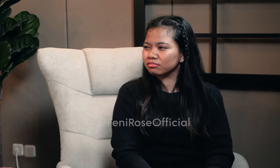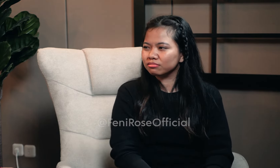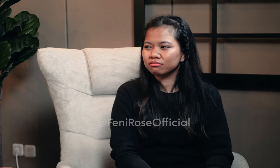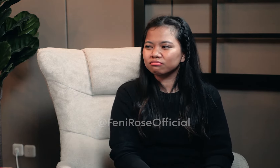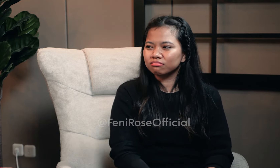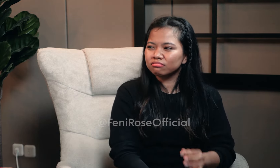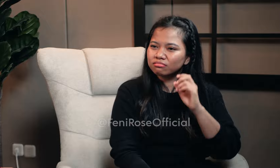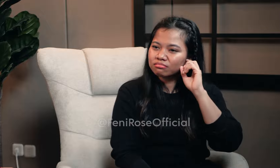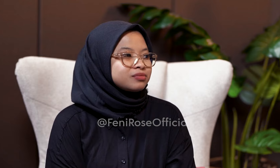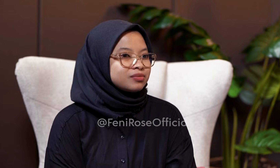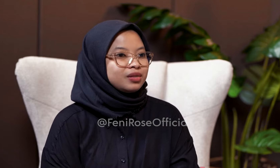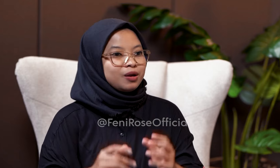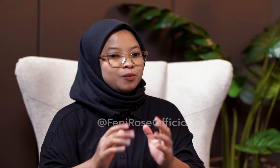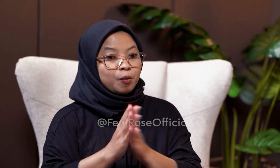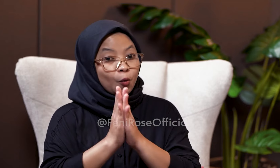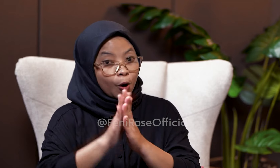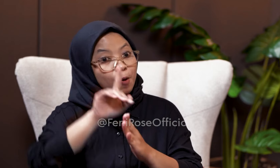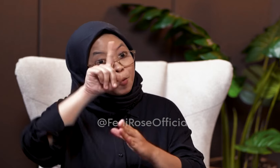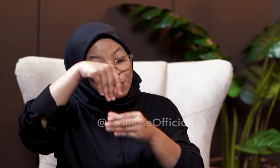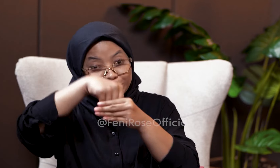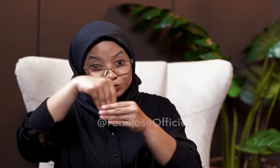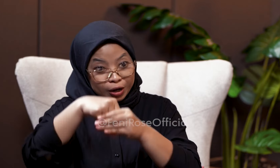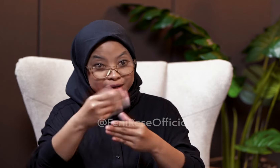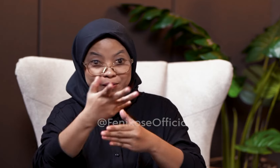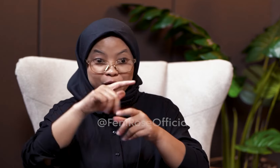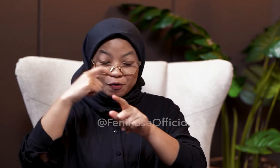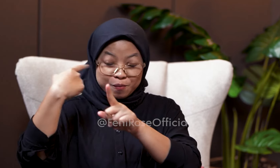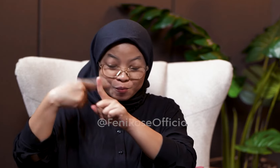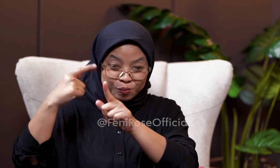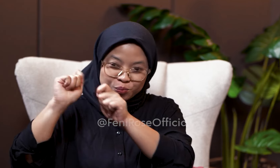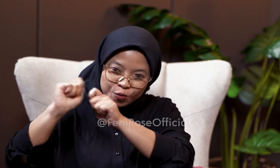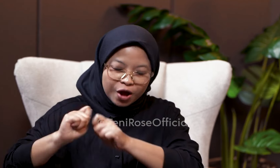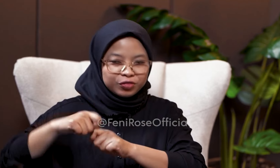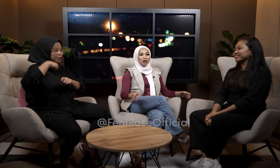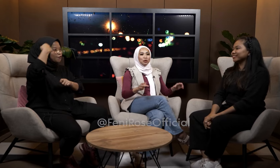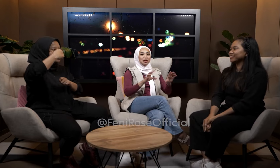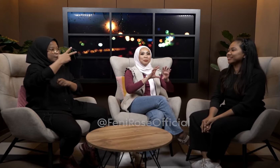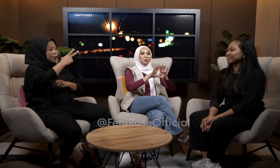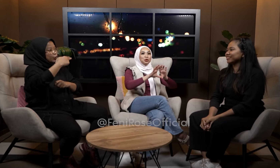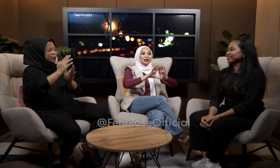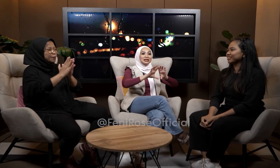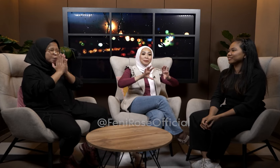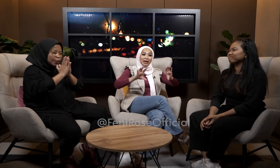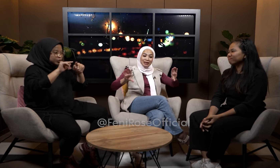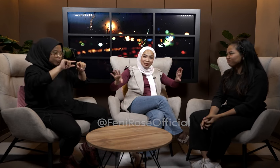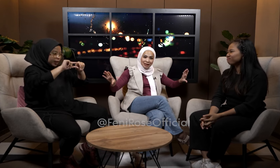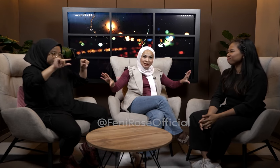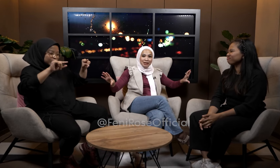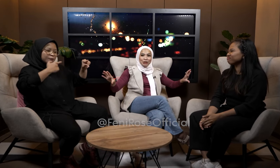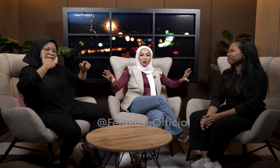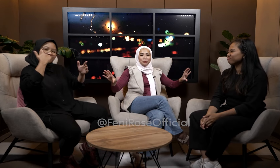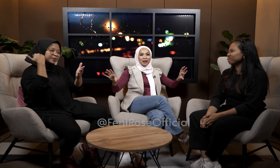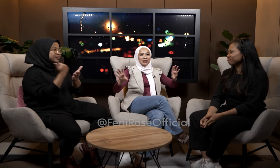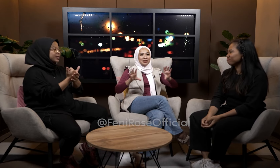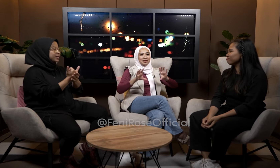perlu waktu buat sineas-sineas ya yang memproduksi film Indonesia gitu tetap membutuhkan subtitle supaya ya